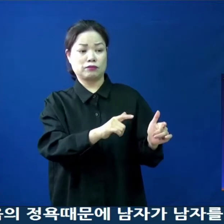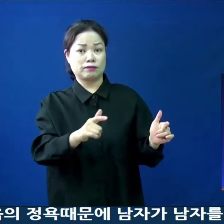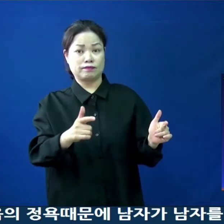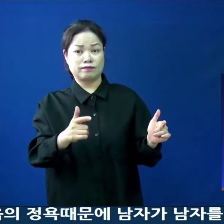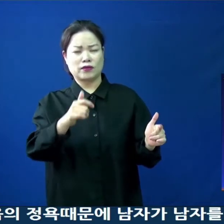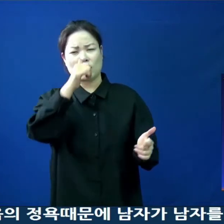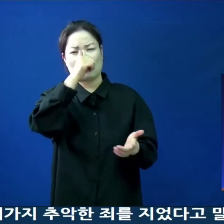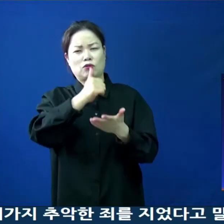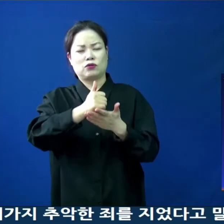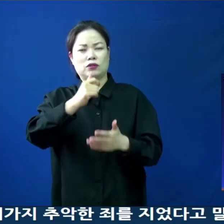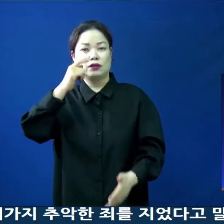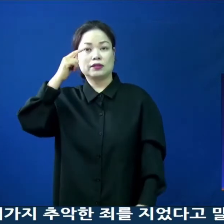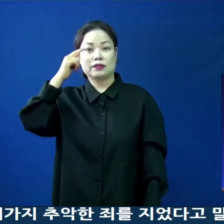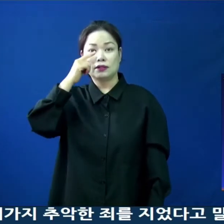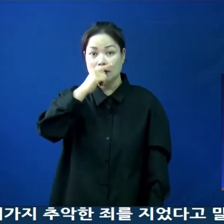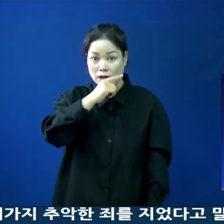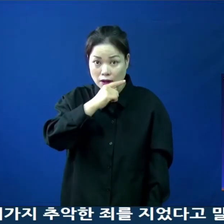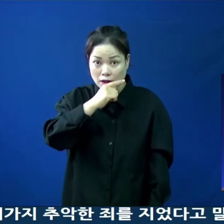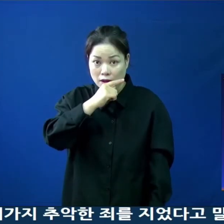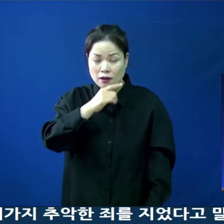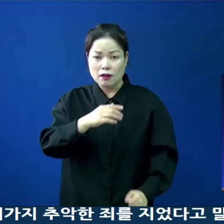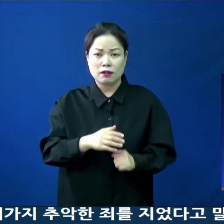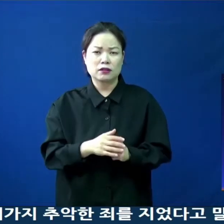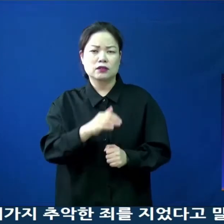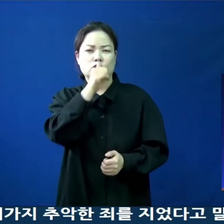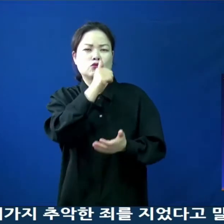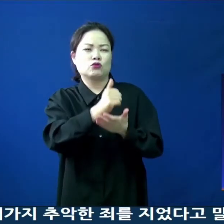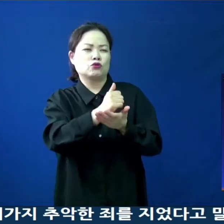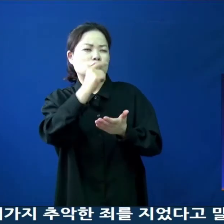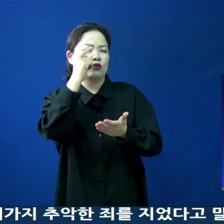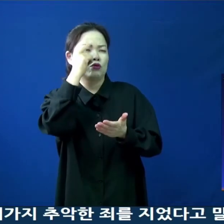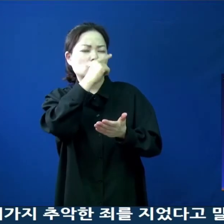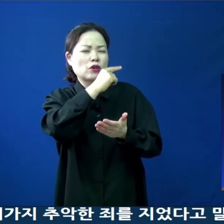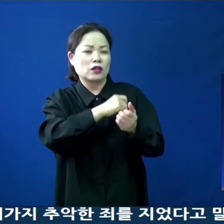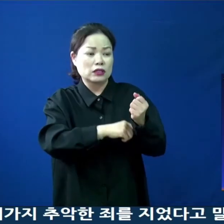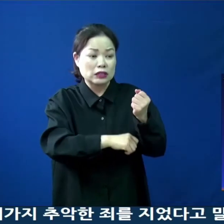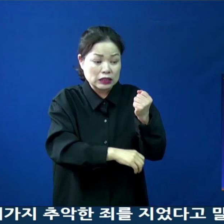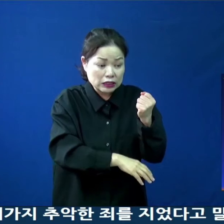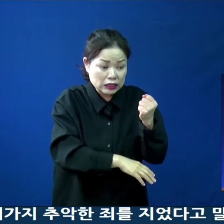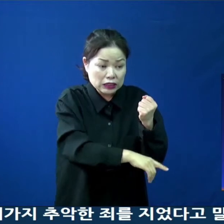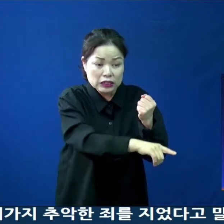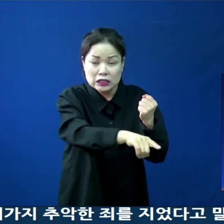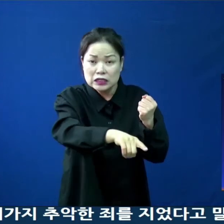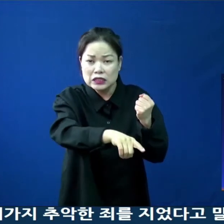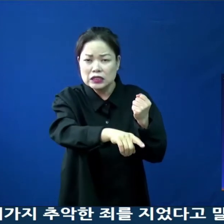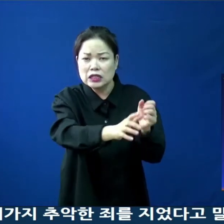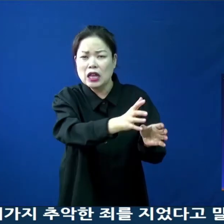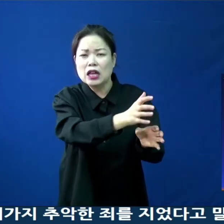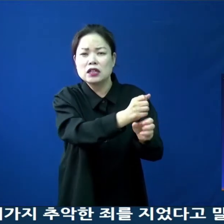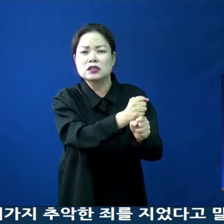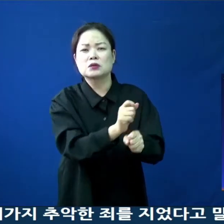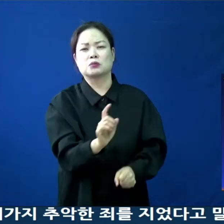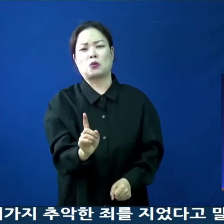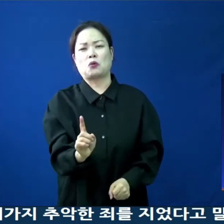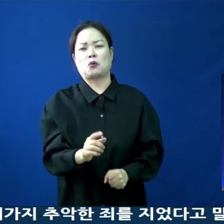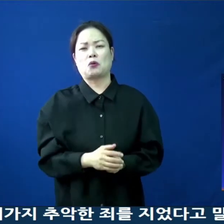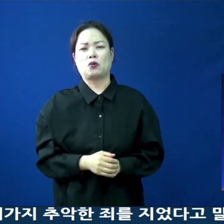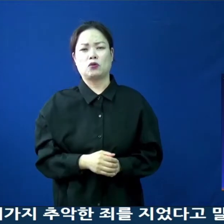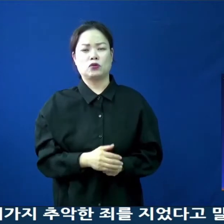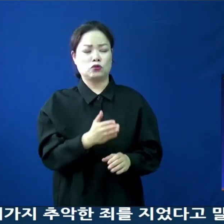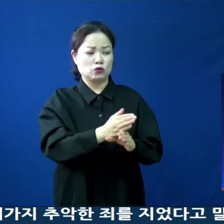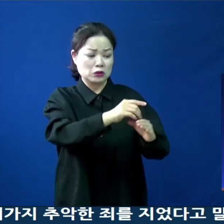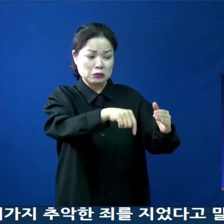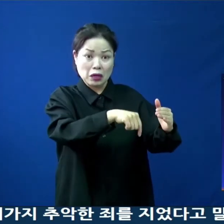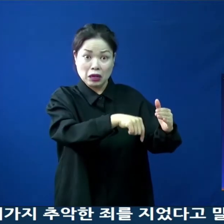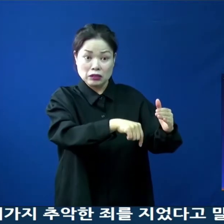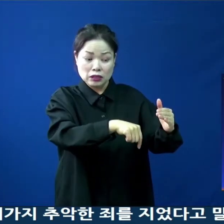다양한 죄악들인데 그런데 그 죄악의 기원, 그 죄악의 핵심은 무엇이냐면 바로 우리 마음